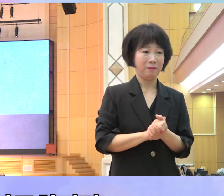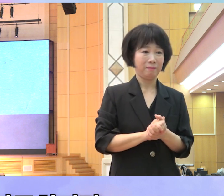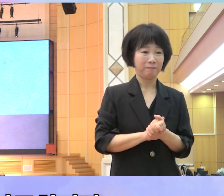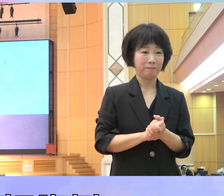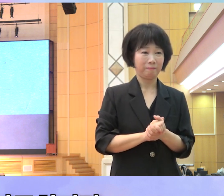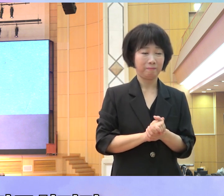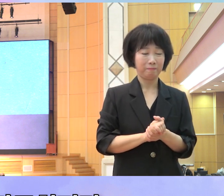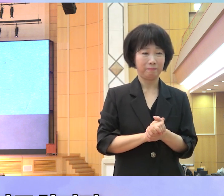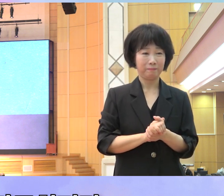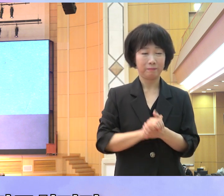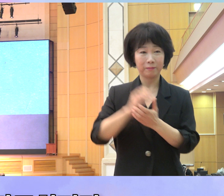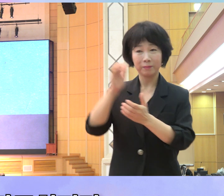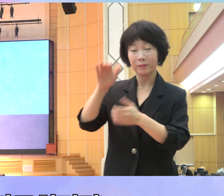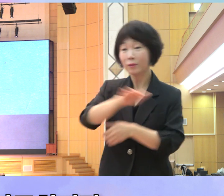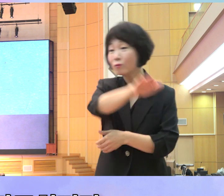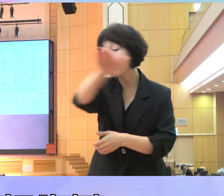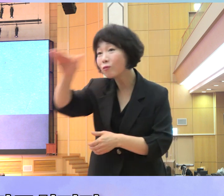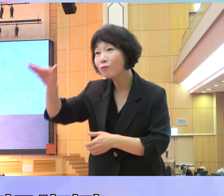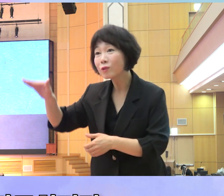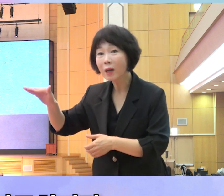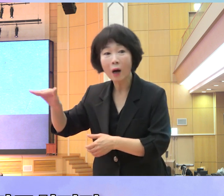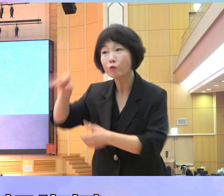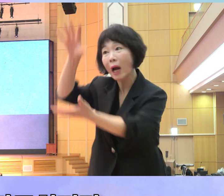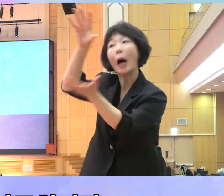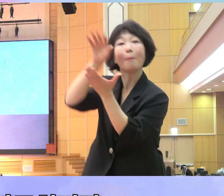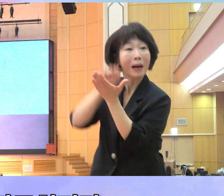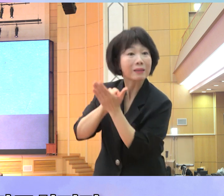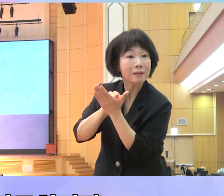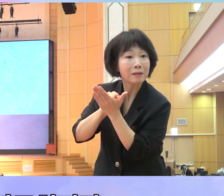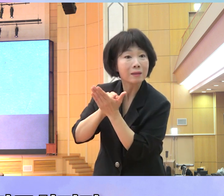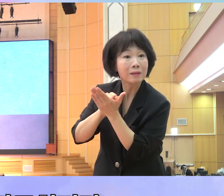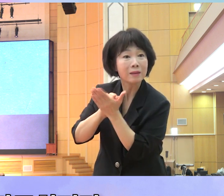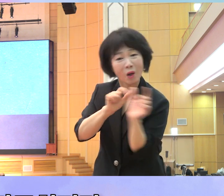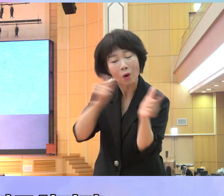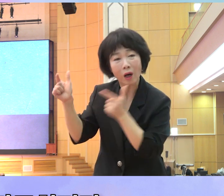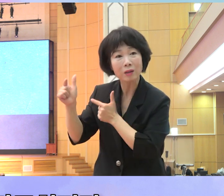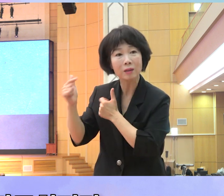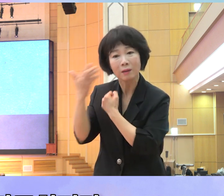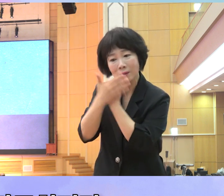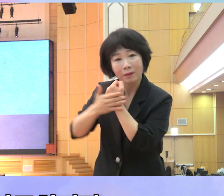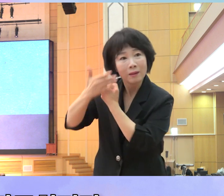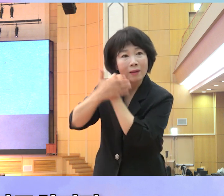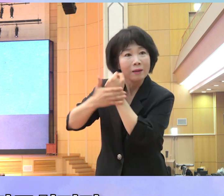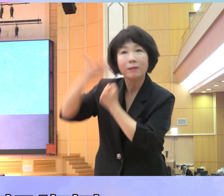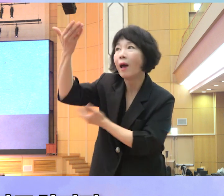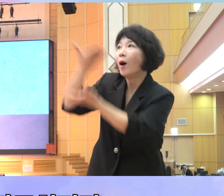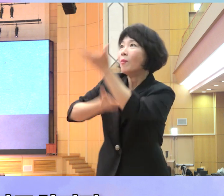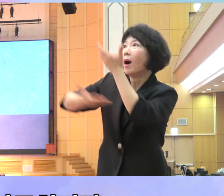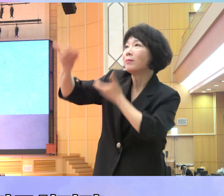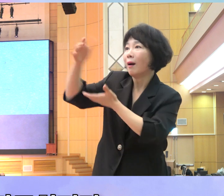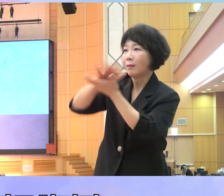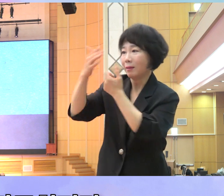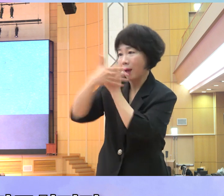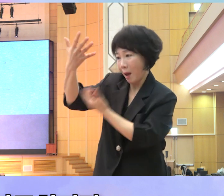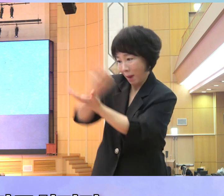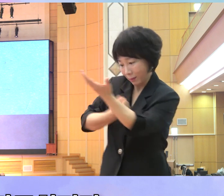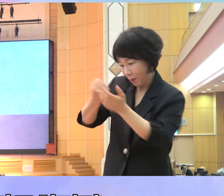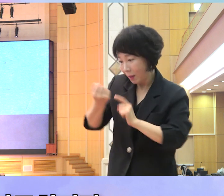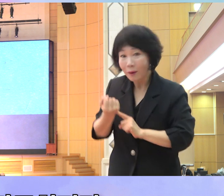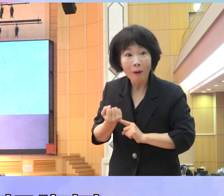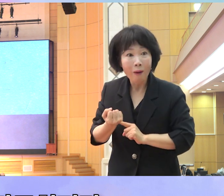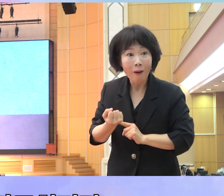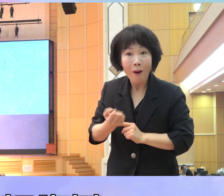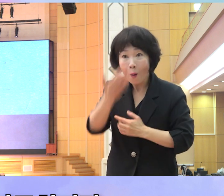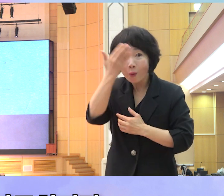당연한 건 줄 알았는데 이게 하나님의 은혜였다. 내가 살면서 누려왔던 이 모든 것들이